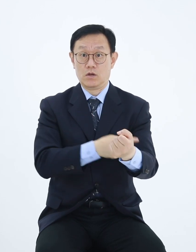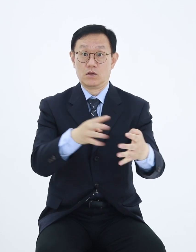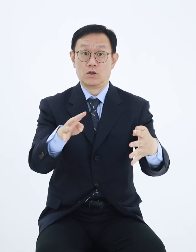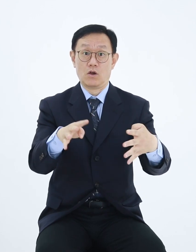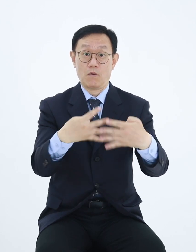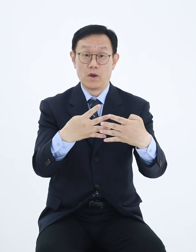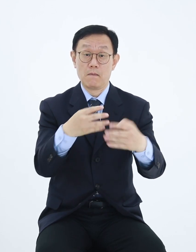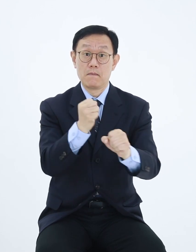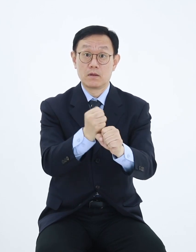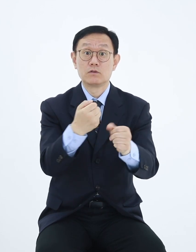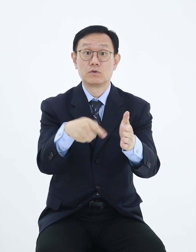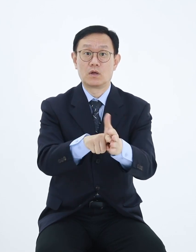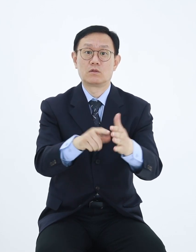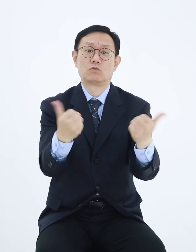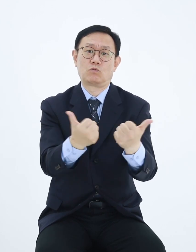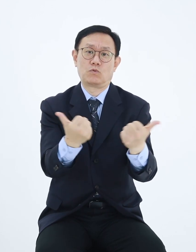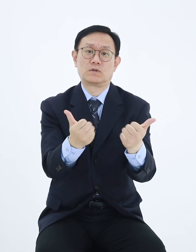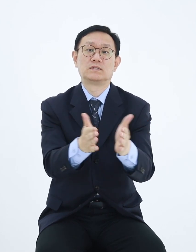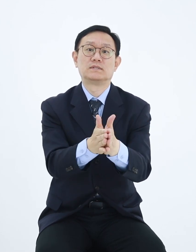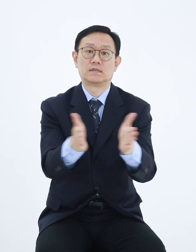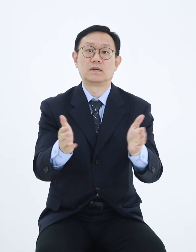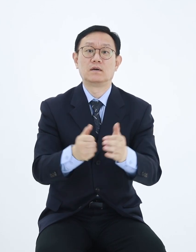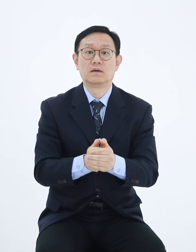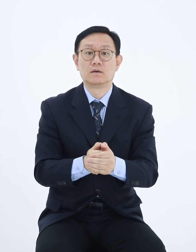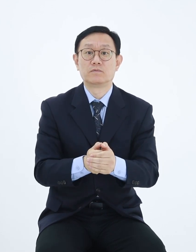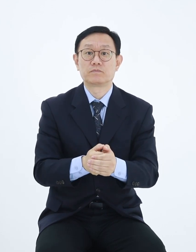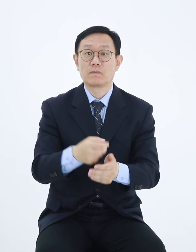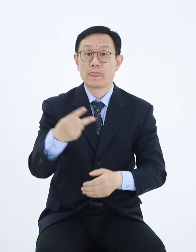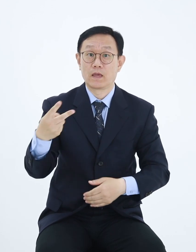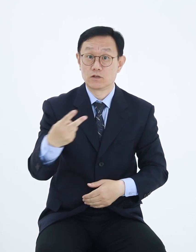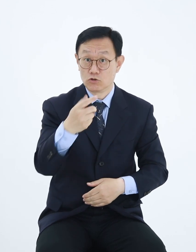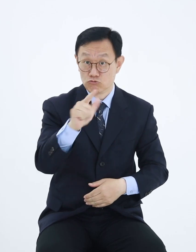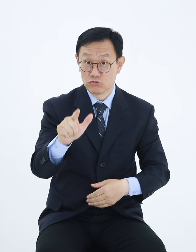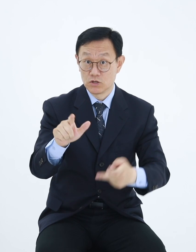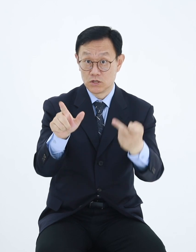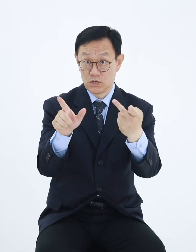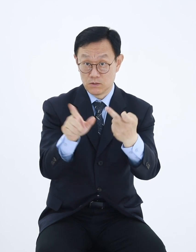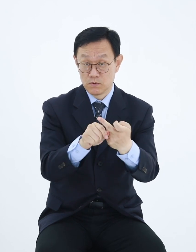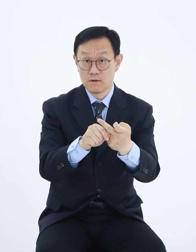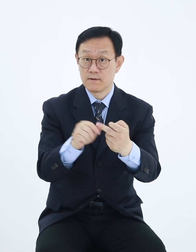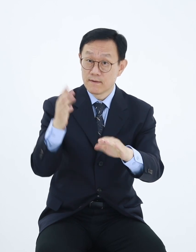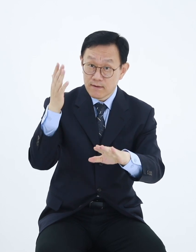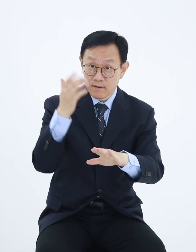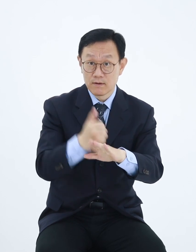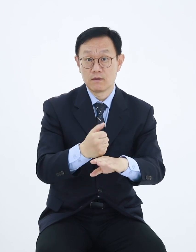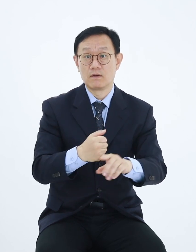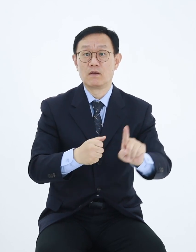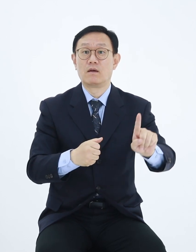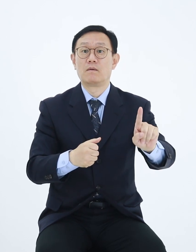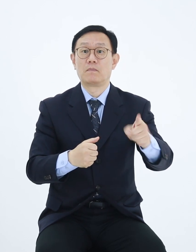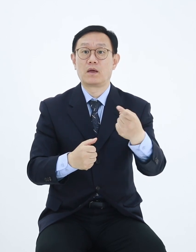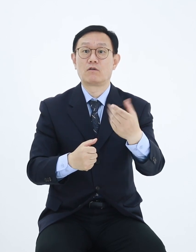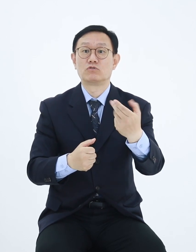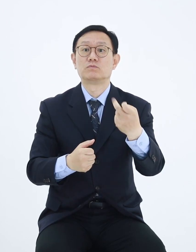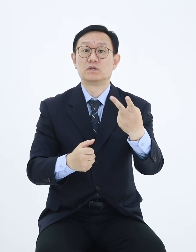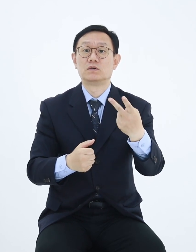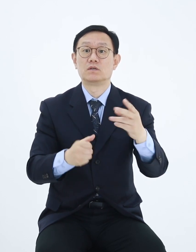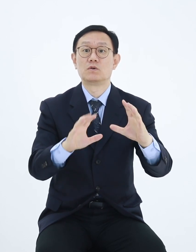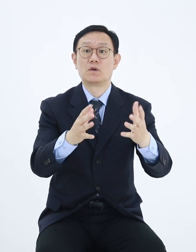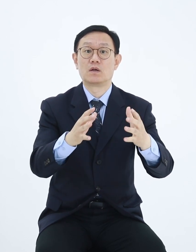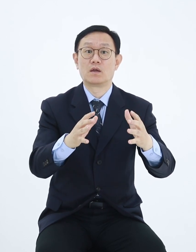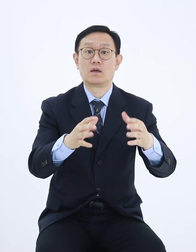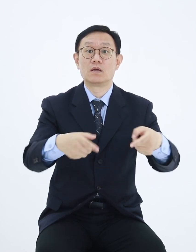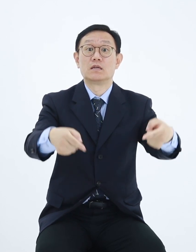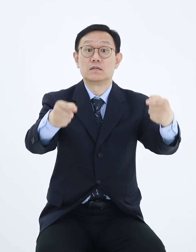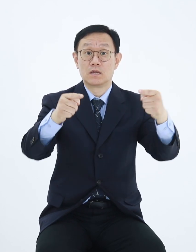논의가 시작되었습니다. 그리고 2006년 12월 드디어 192개 유엔 회원국의